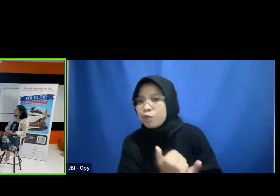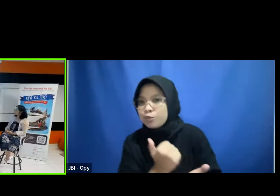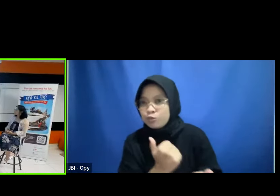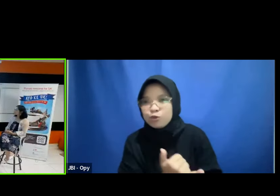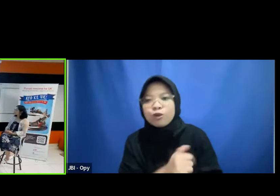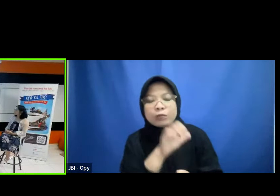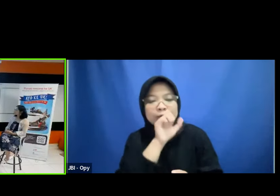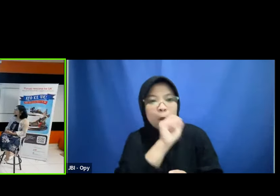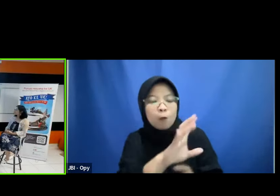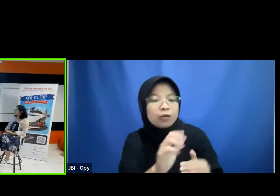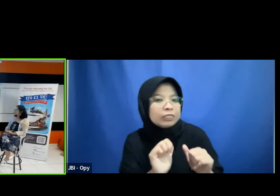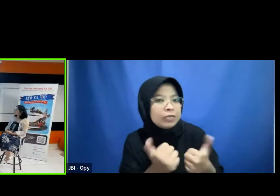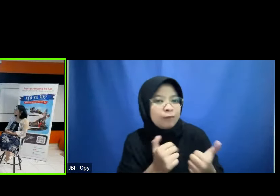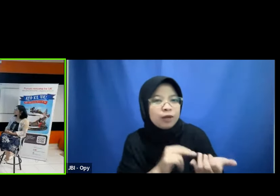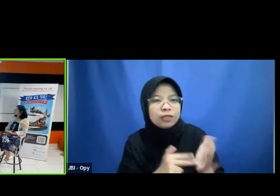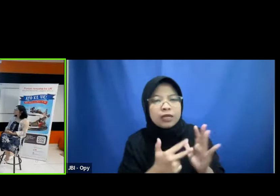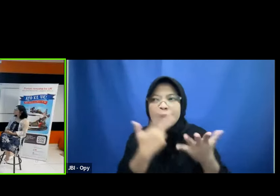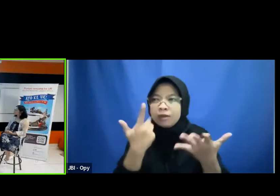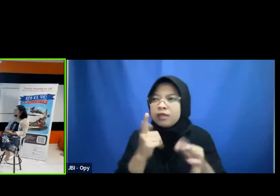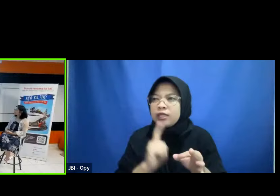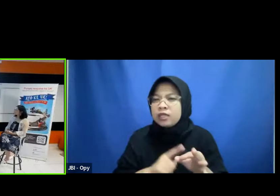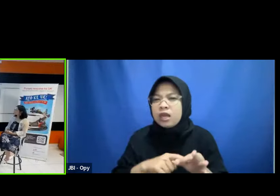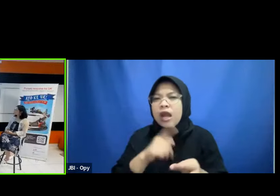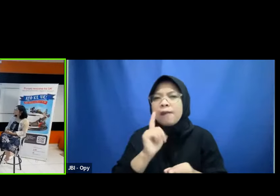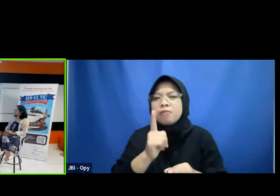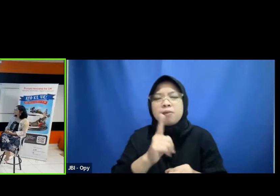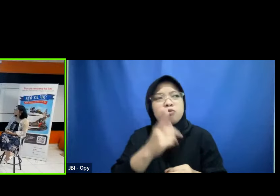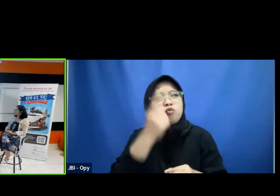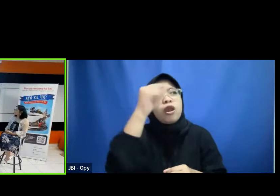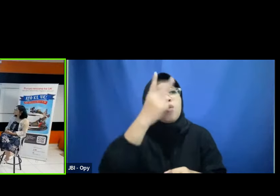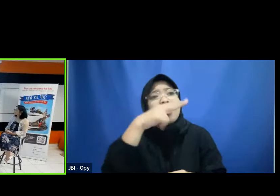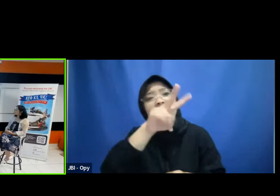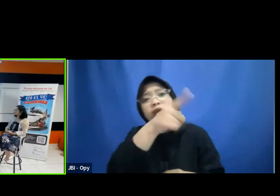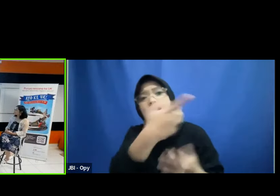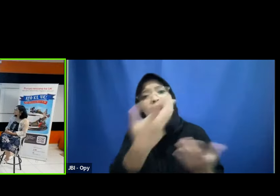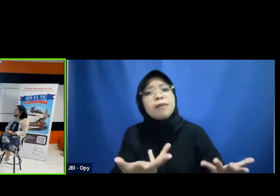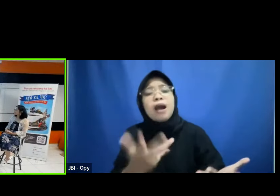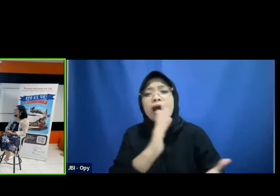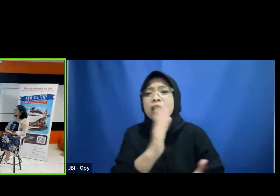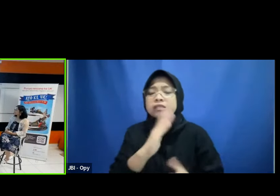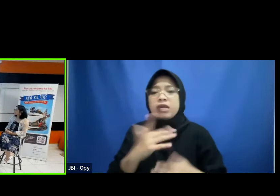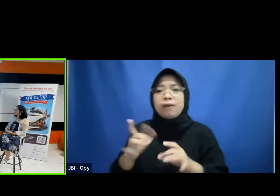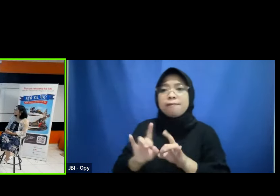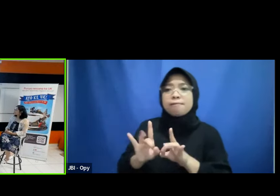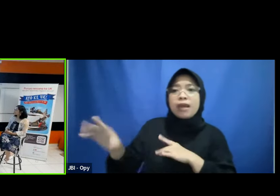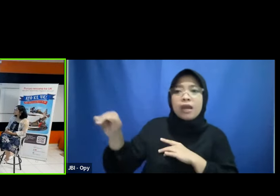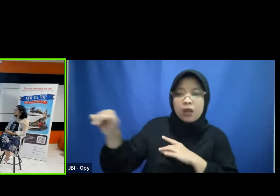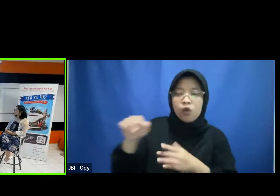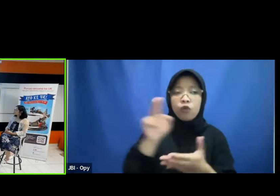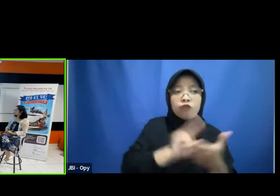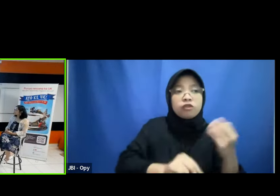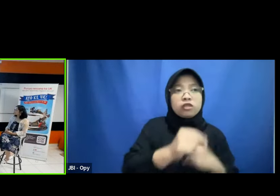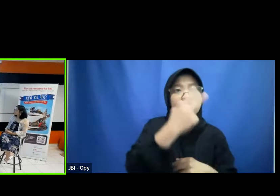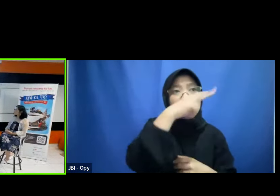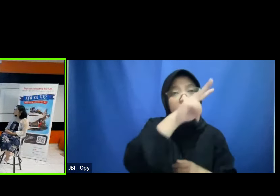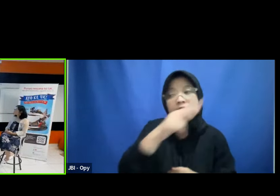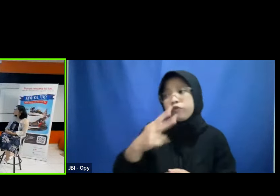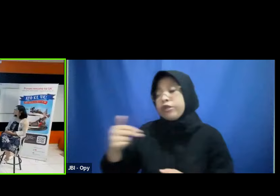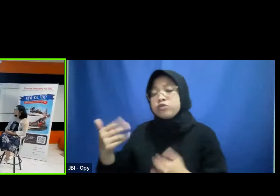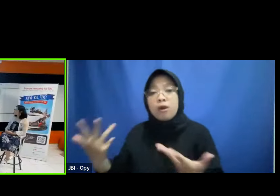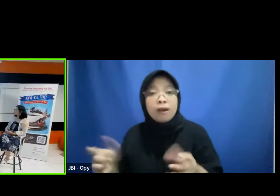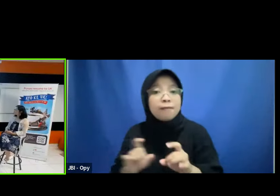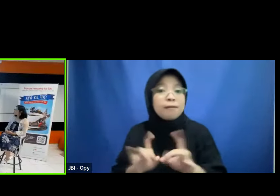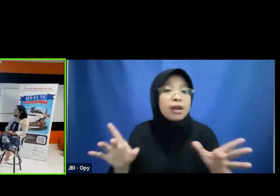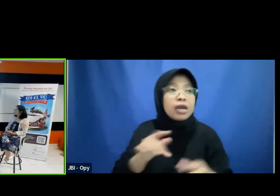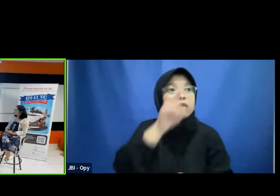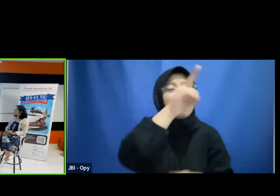sih jawaban itu kayak menemukan n point Kenapa sih gua harus kulah di UK pembeda antara ee universitas di UK dan di Indo tuh apa sih